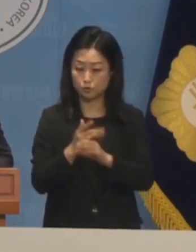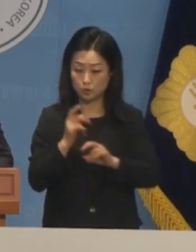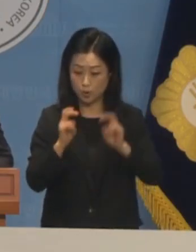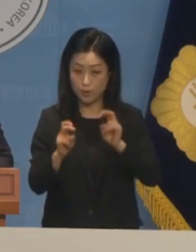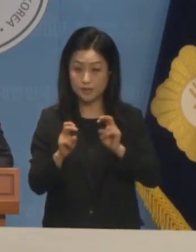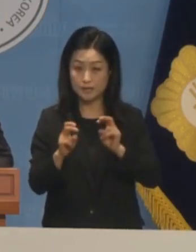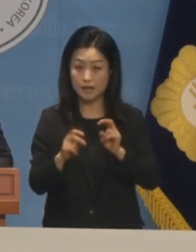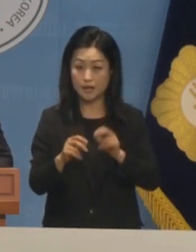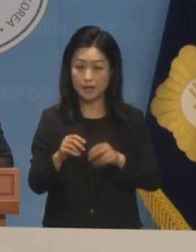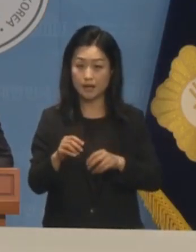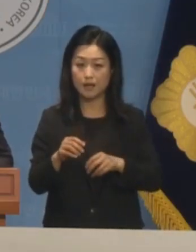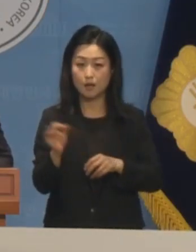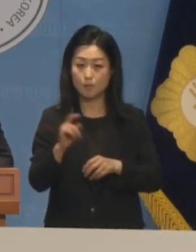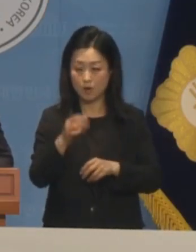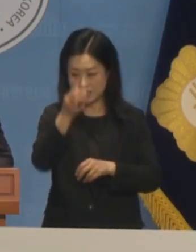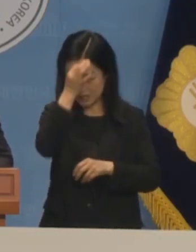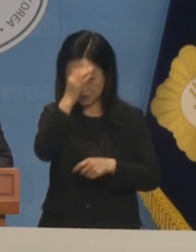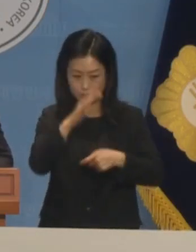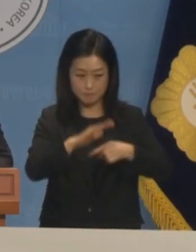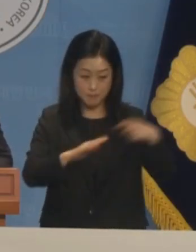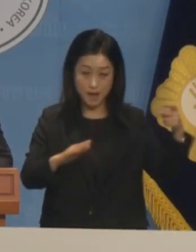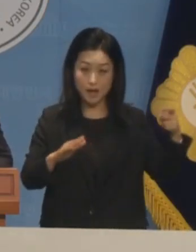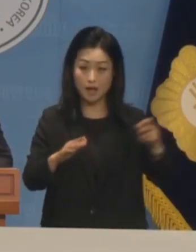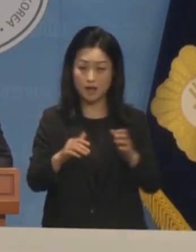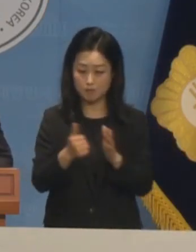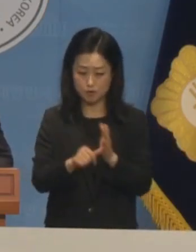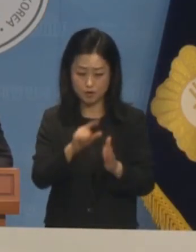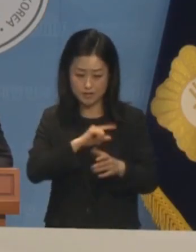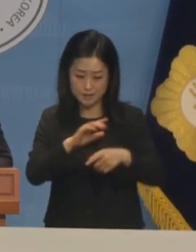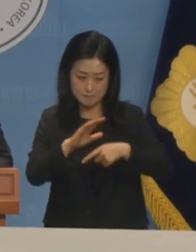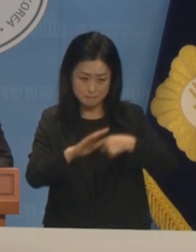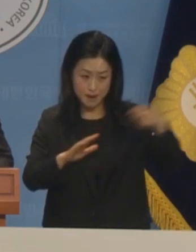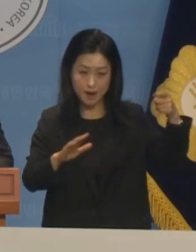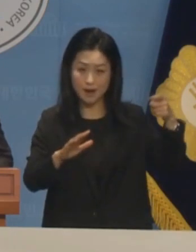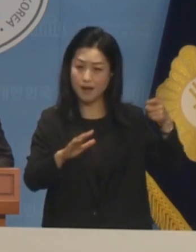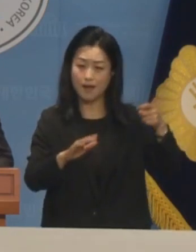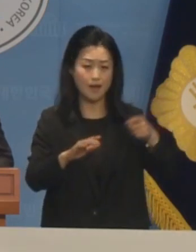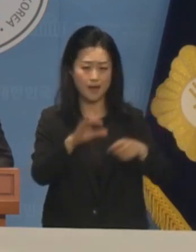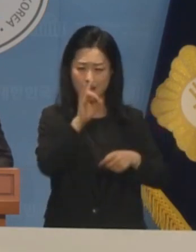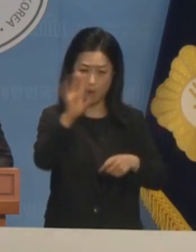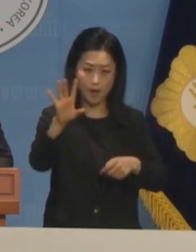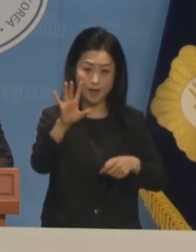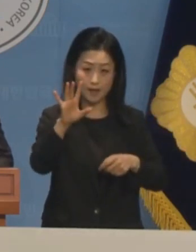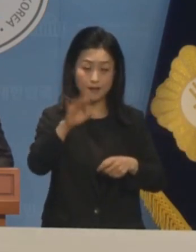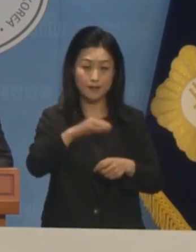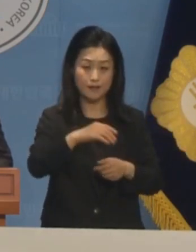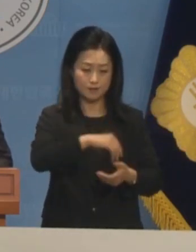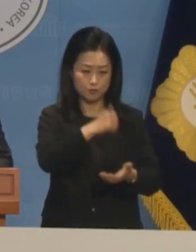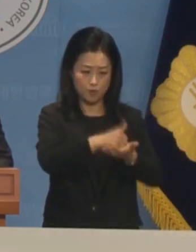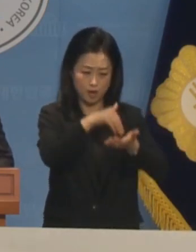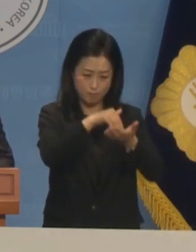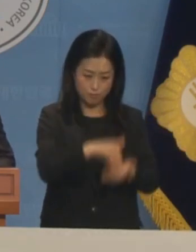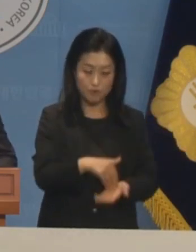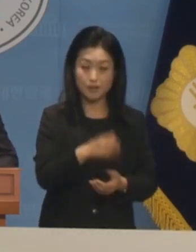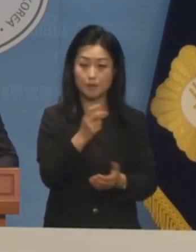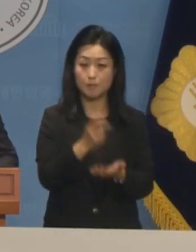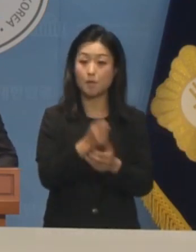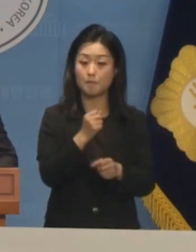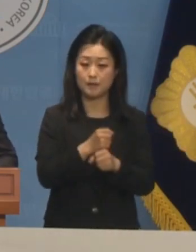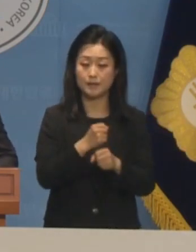중소기업에게 갑질을 하거나 또는 기술이라든가 상표를 탈취하는 그런 일이 없도록 그렇게 만들도록